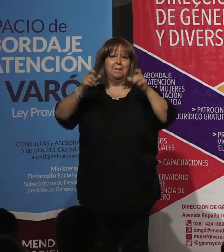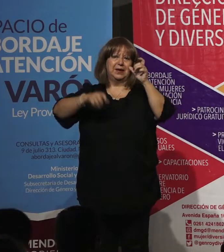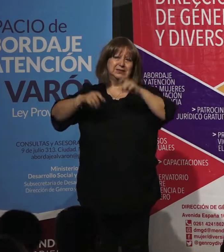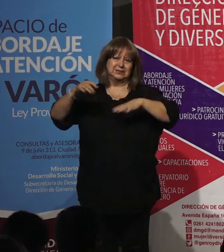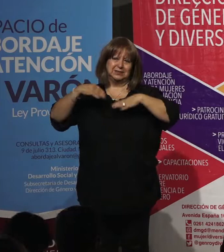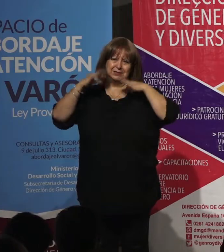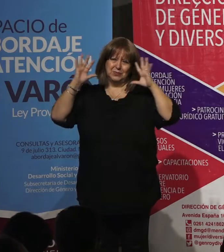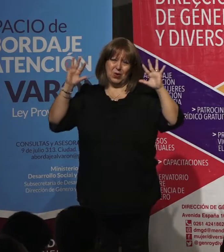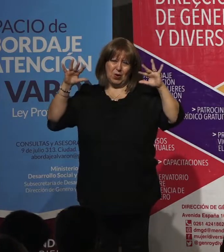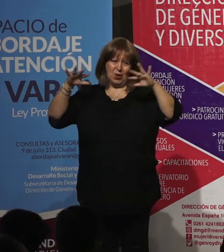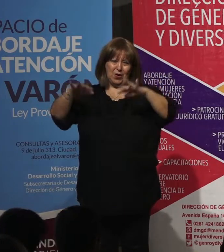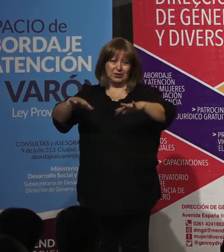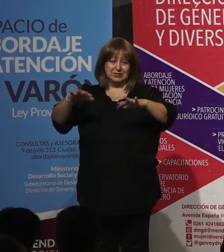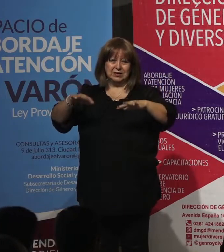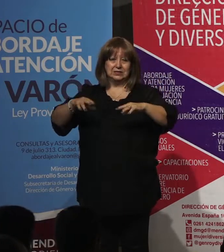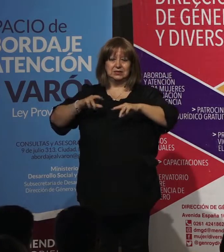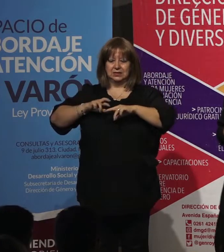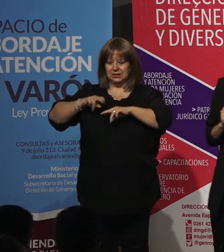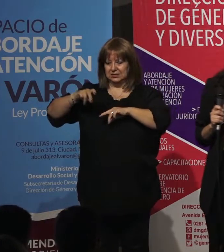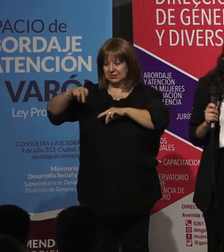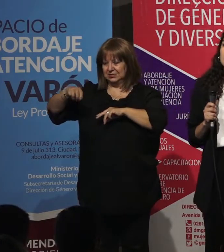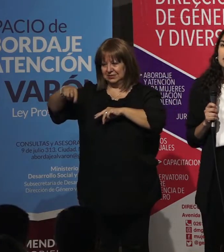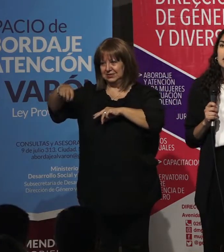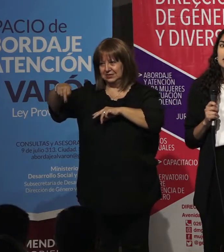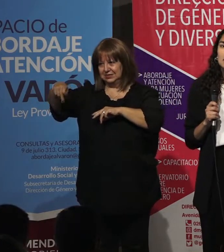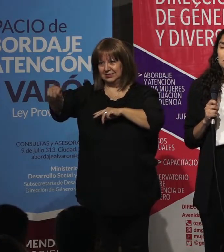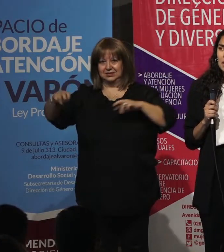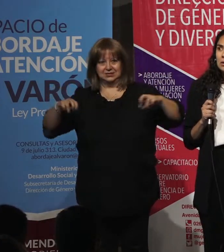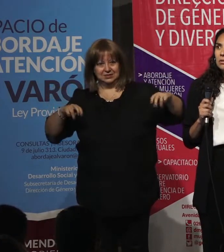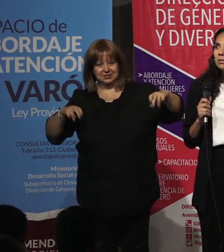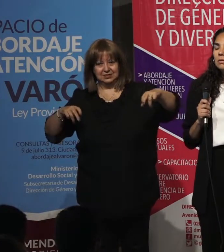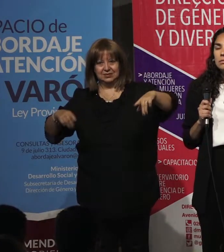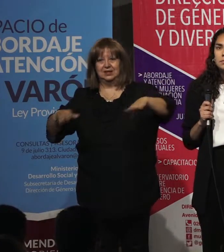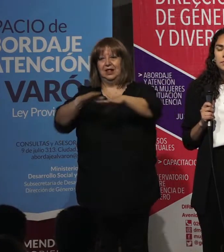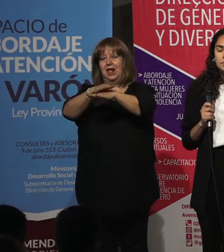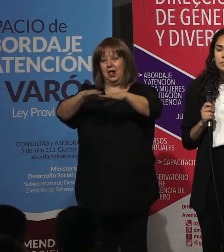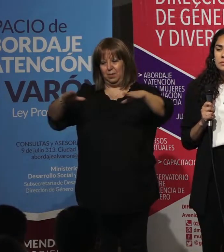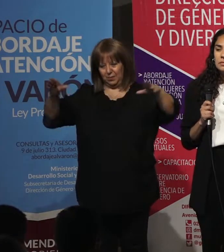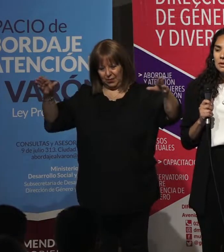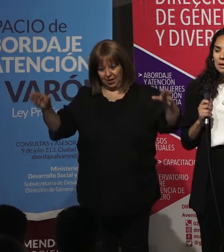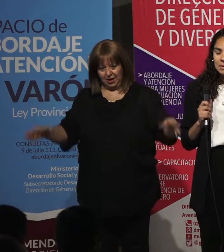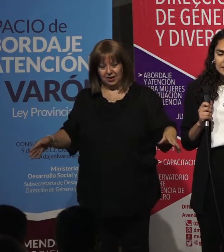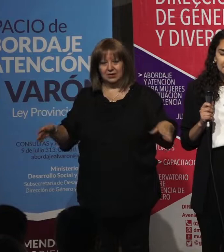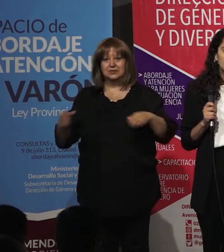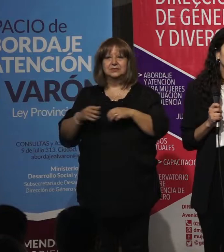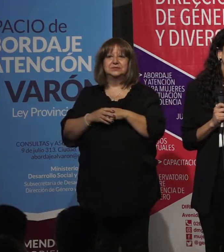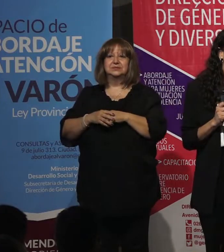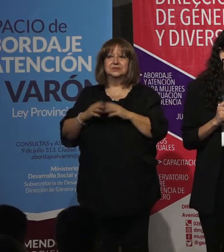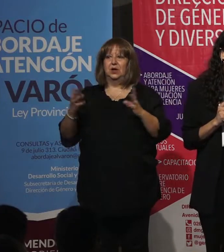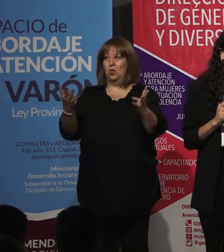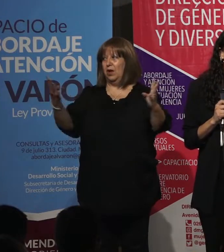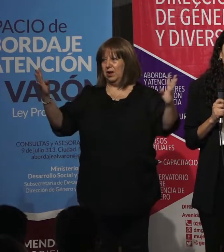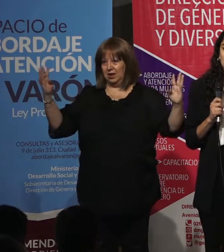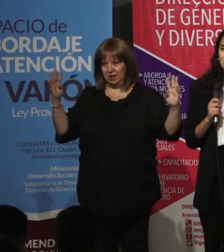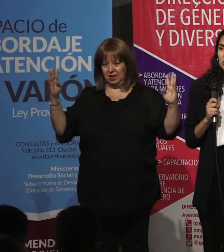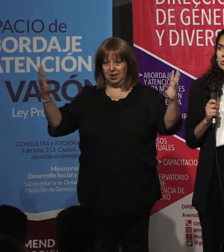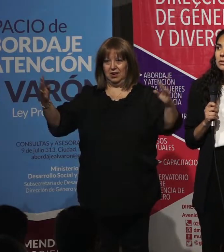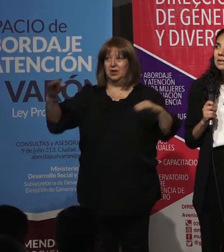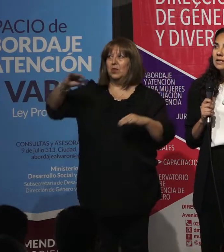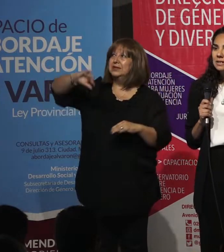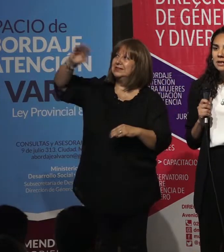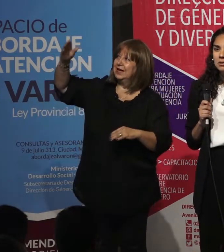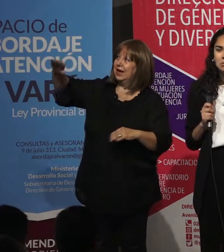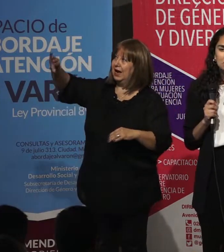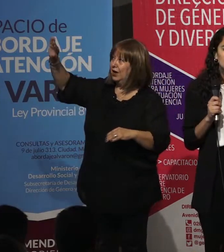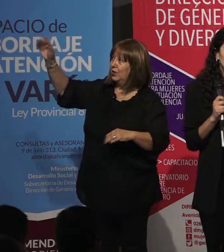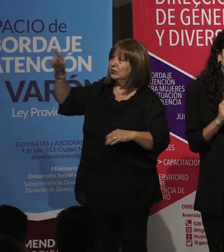gente, cada una de las escalinatas, el palco, las plateas, los cerros,